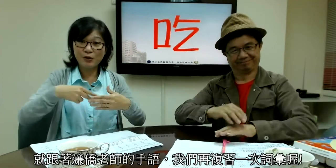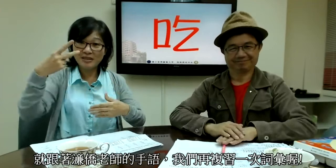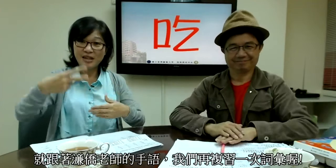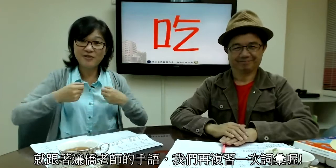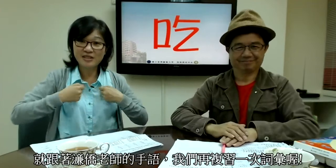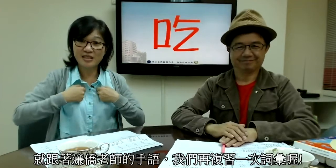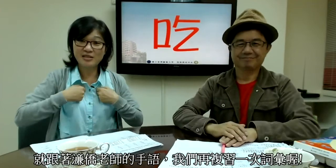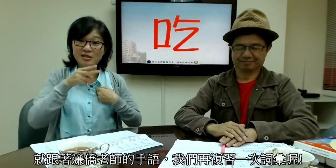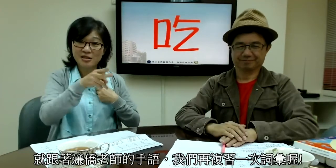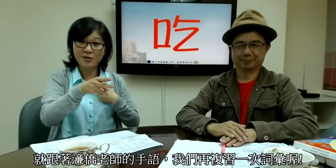们再复习一次词汇哦。